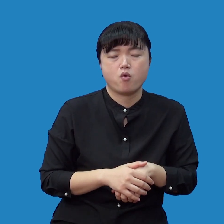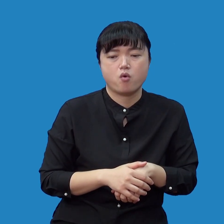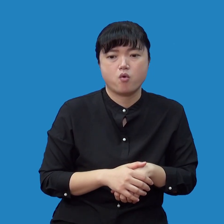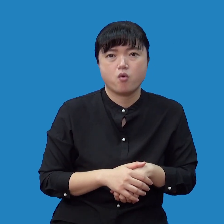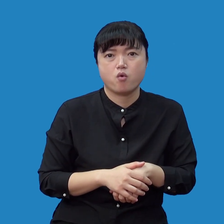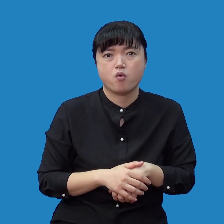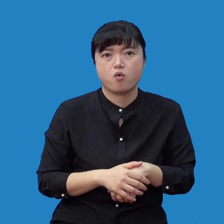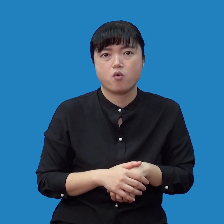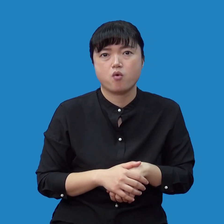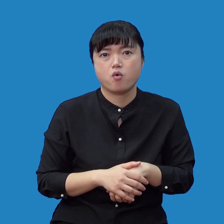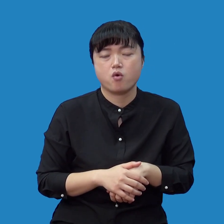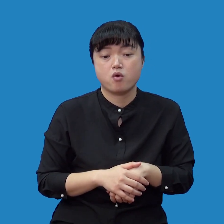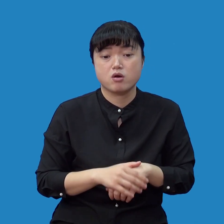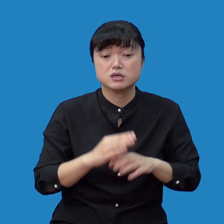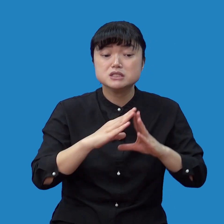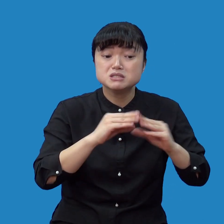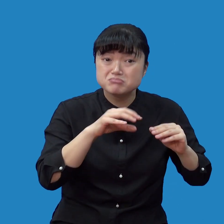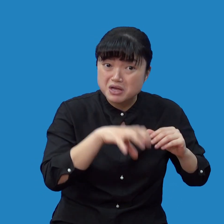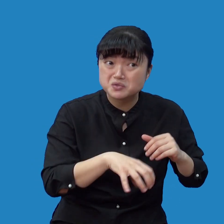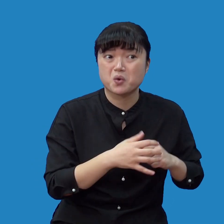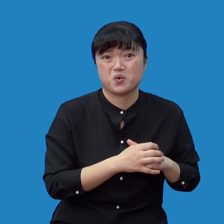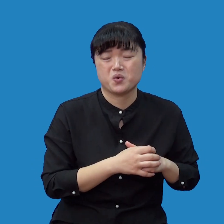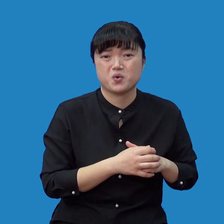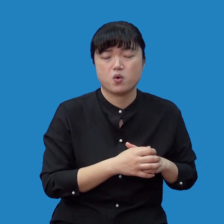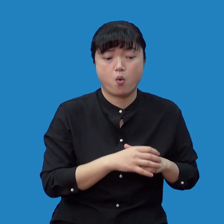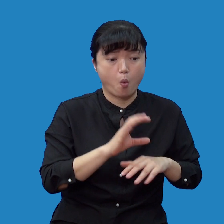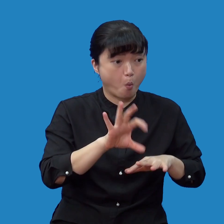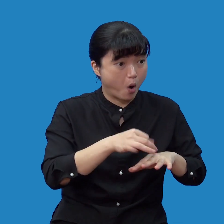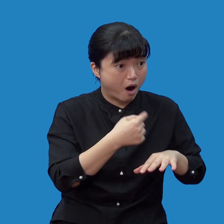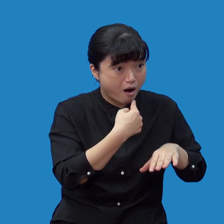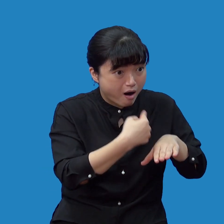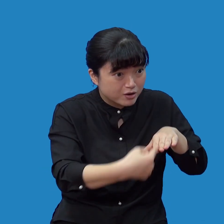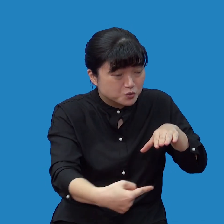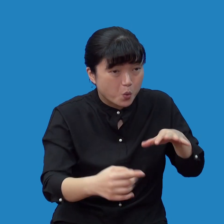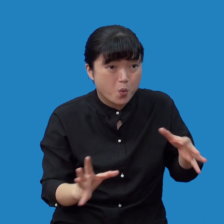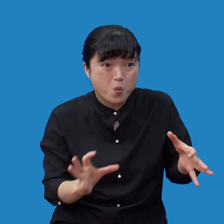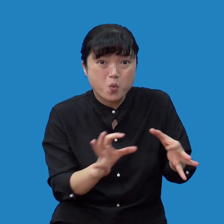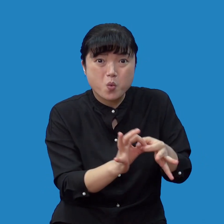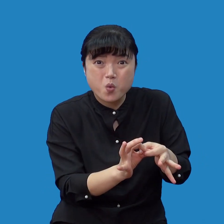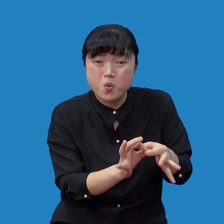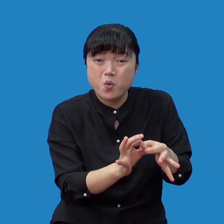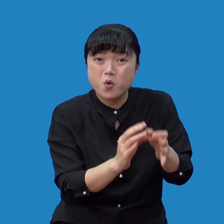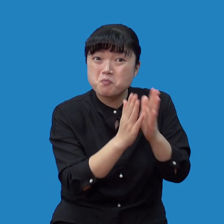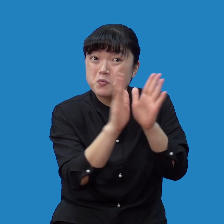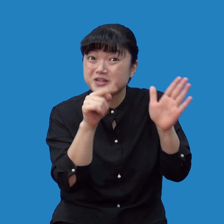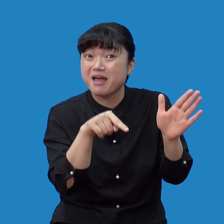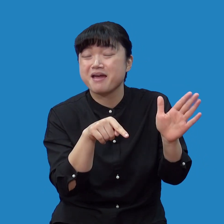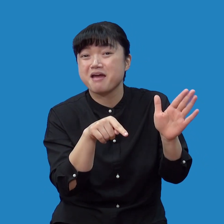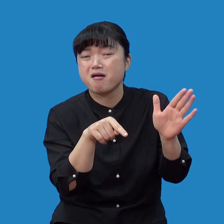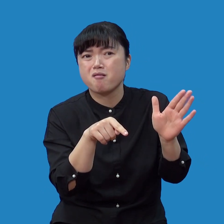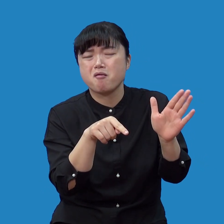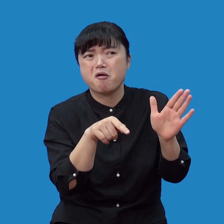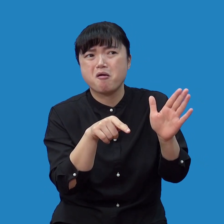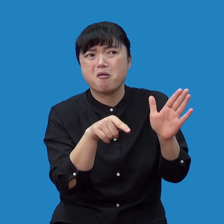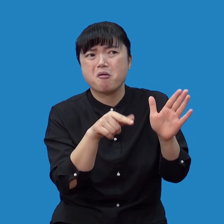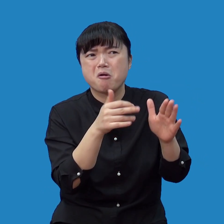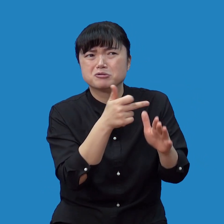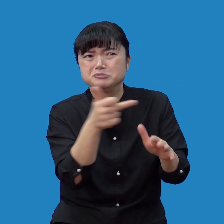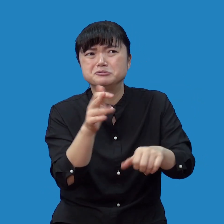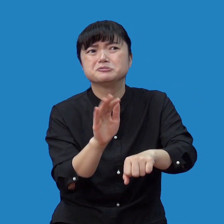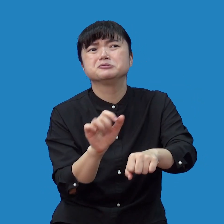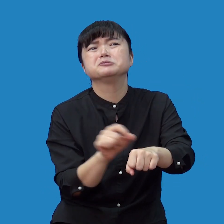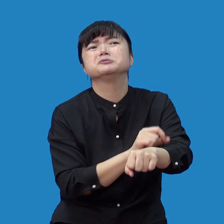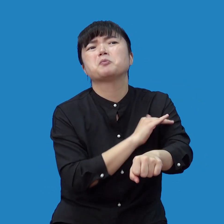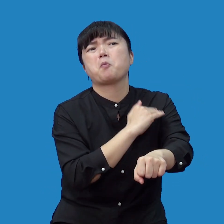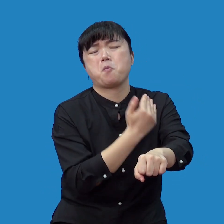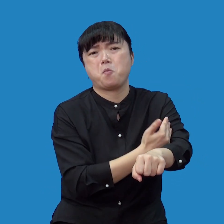그것도 이집트에서 이 왕족의 일원이 되었다. 이것은 엄청난 사회적인 특권입니다.